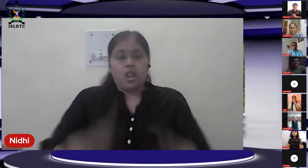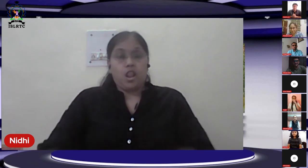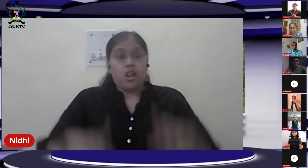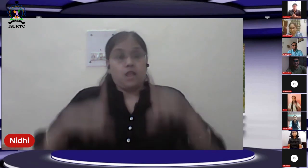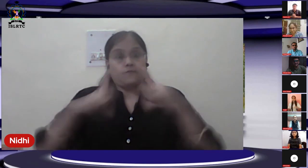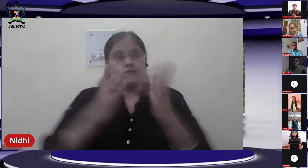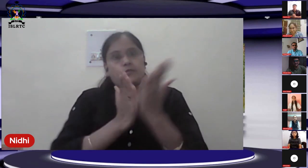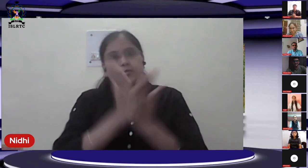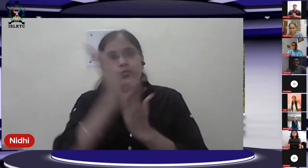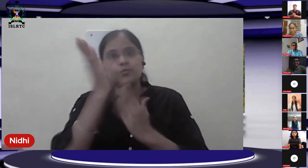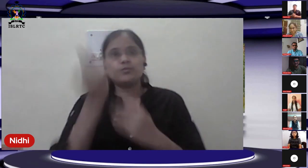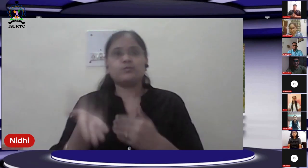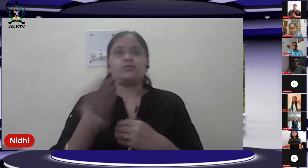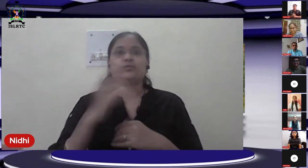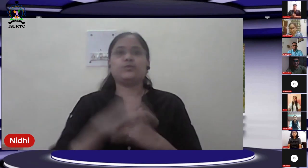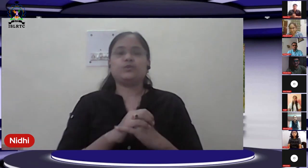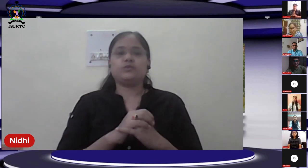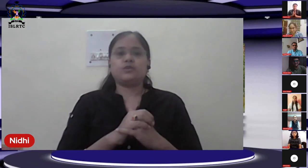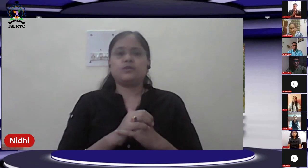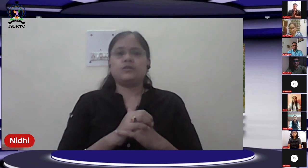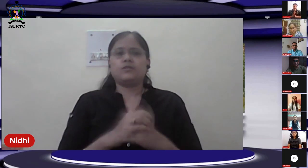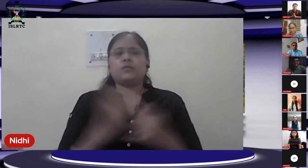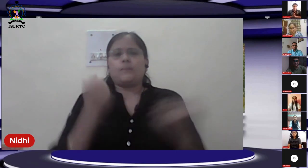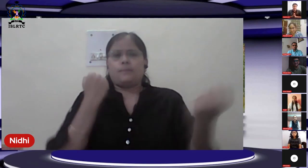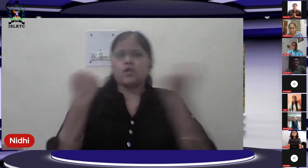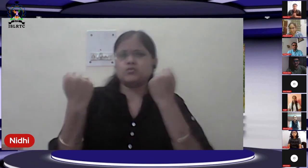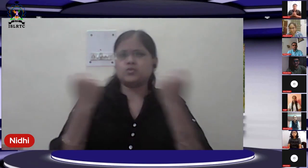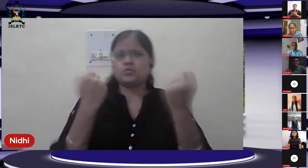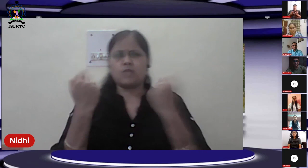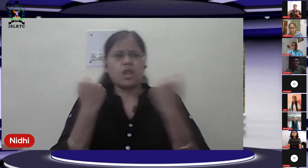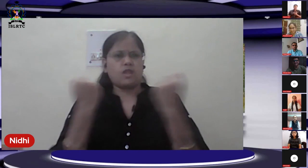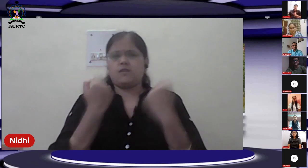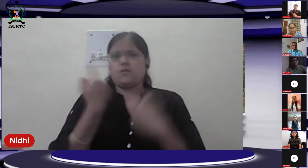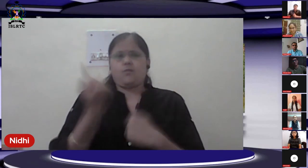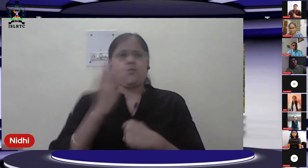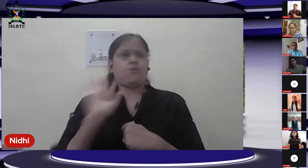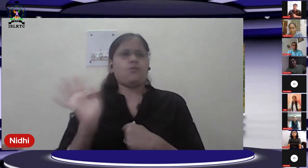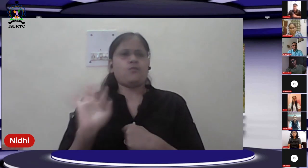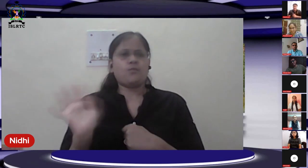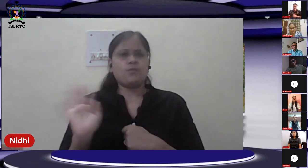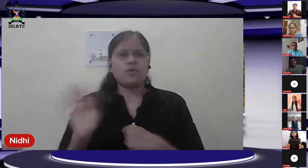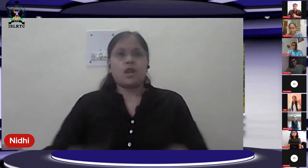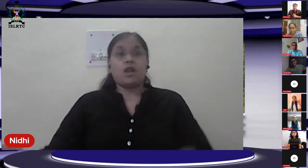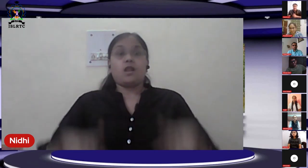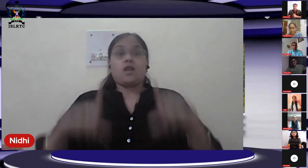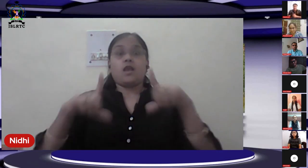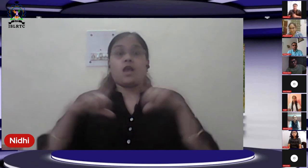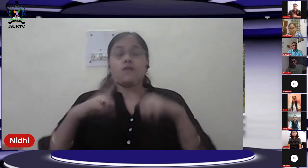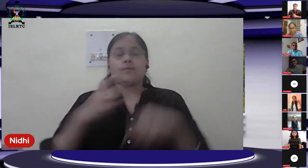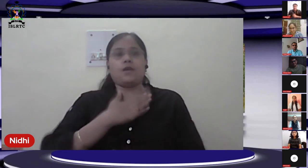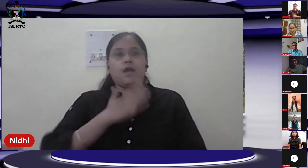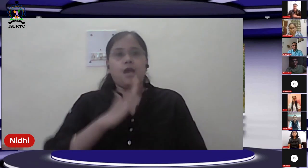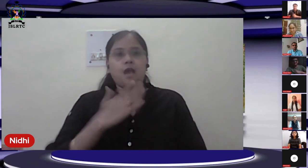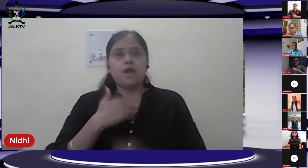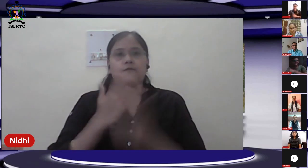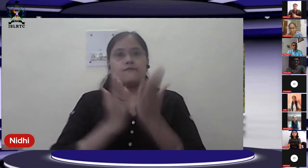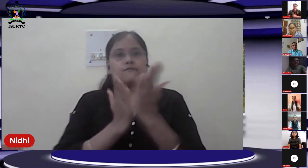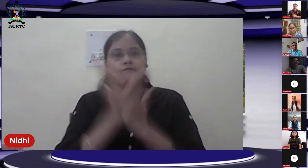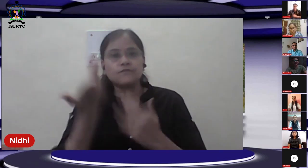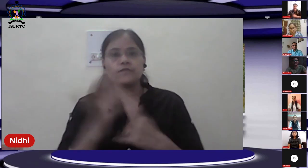हैं कि योगा कोई व्यायाम नहीं है, सिर्फ व्यायाम नहीं है, बल्कि एक जीने की हमारी एक कला है, हम इससे, हमारा जीवन का तरीका हो गया है